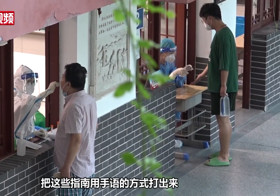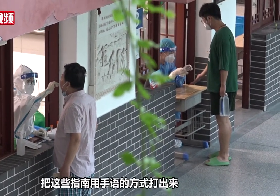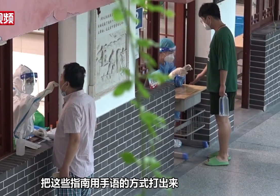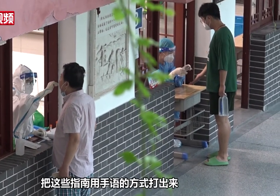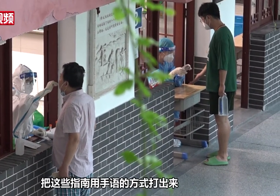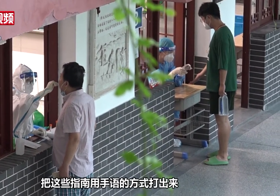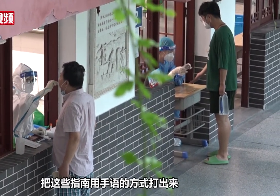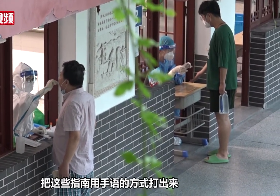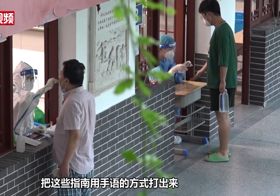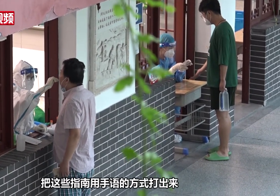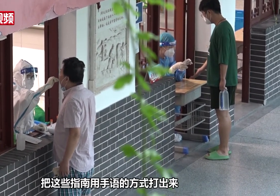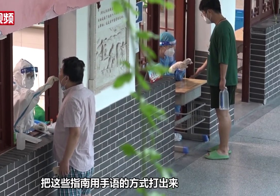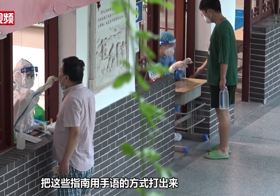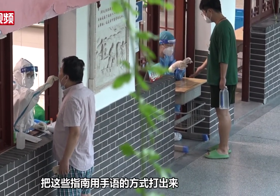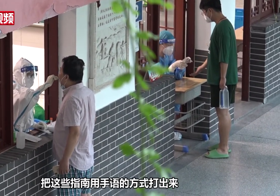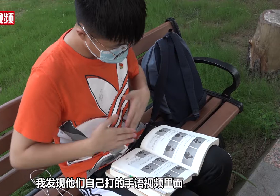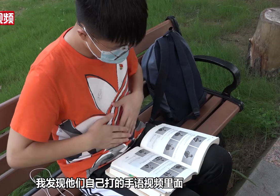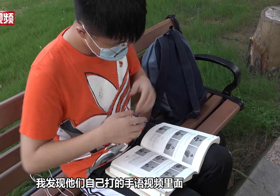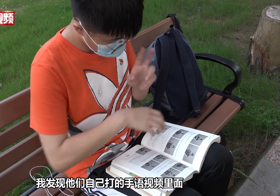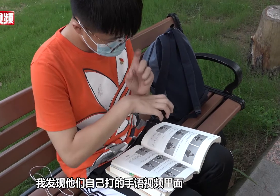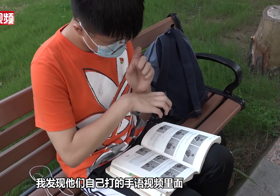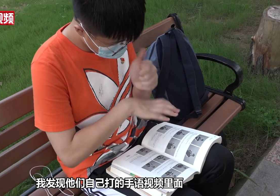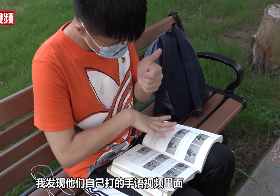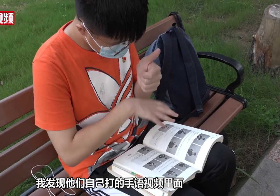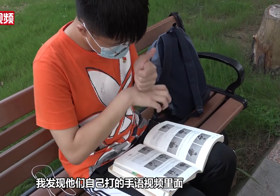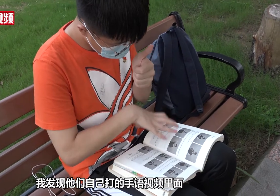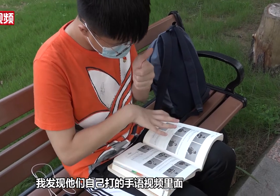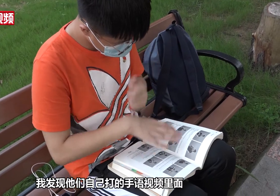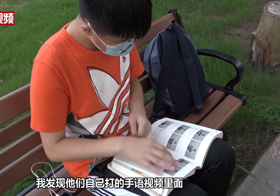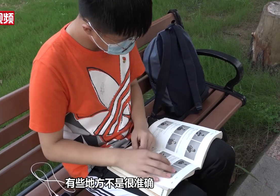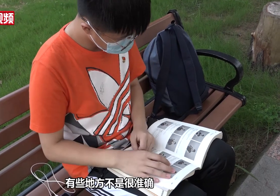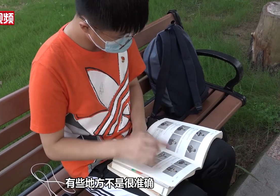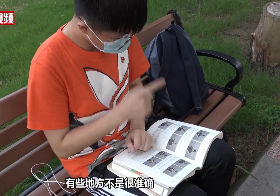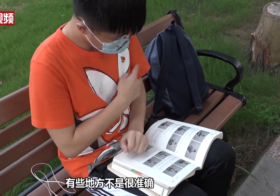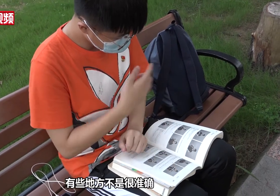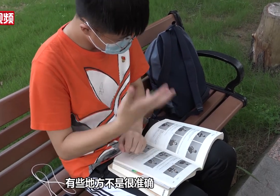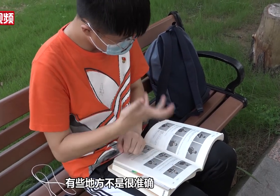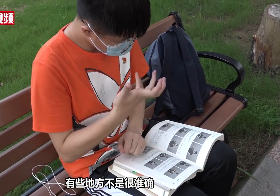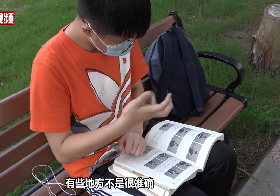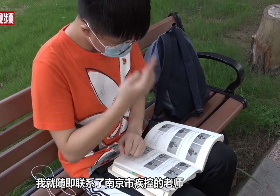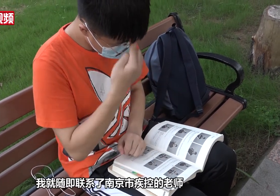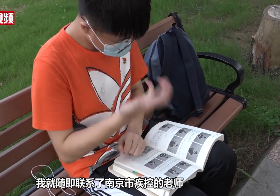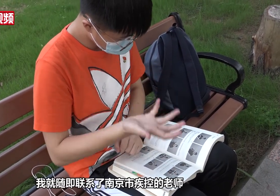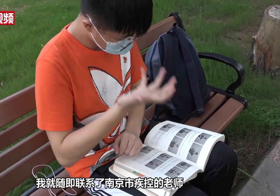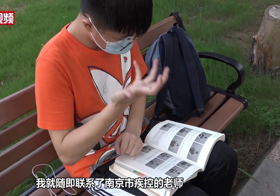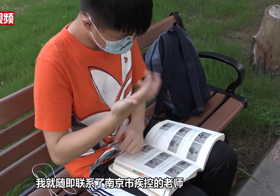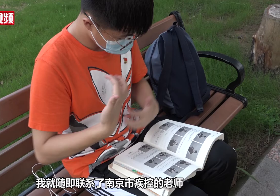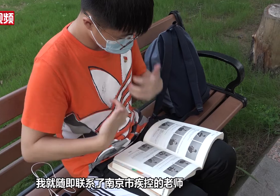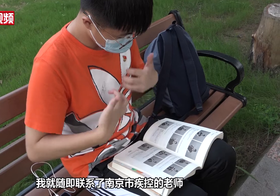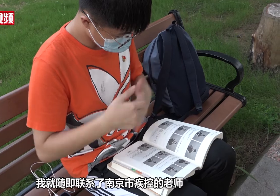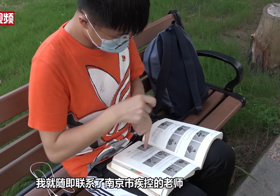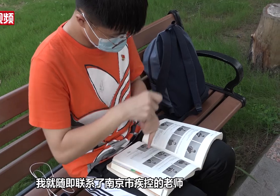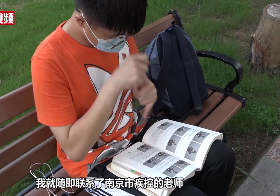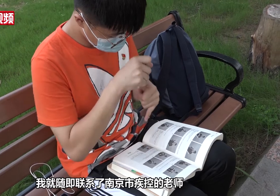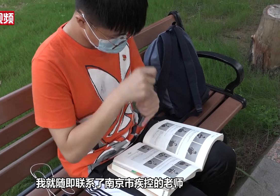这些指南用手语的方式打出来，我发现他们自己打的手语视频里面有一些地方不是很准确，我就随即联